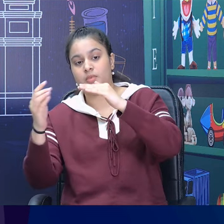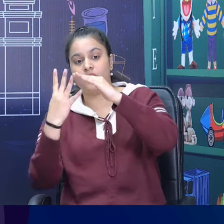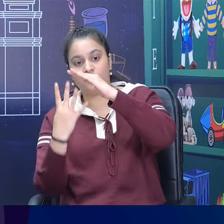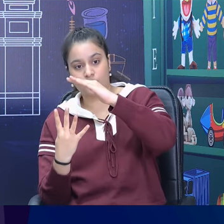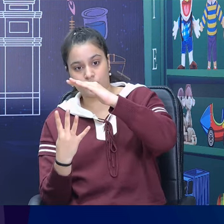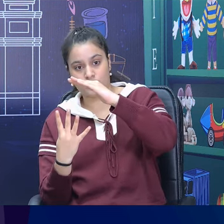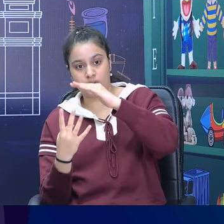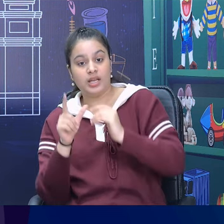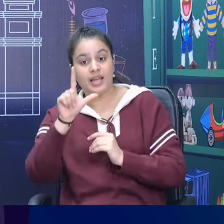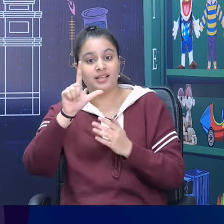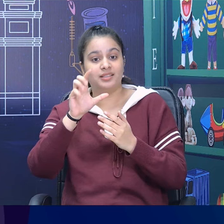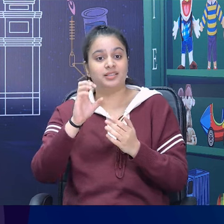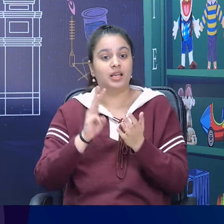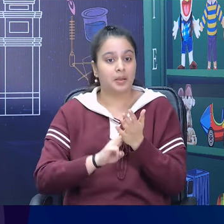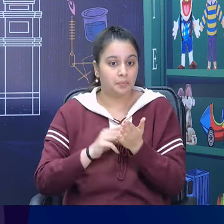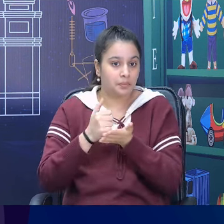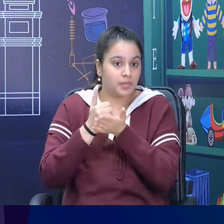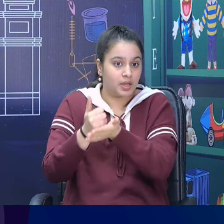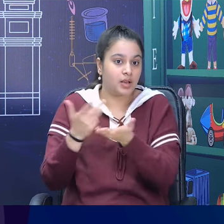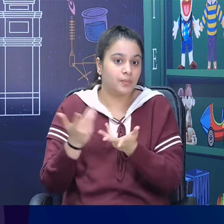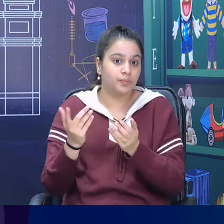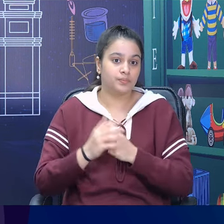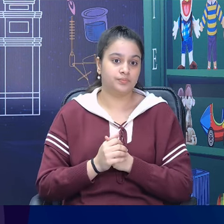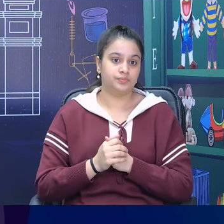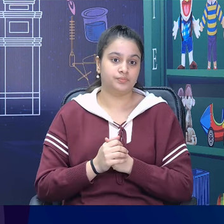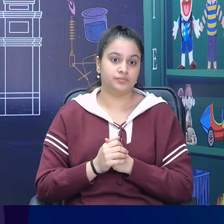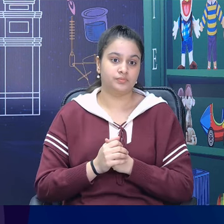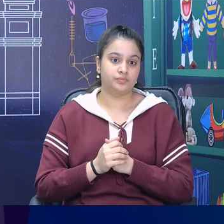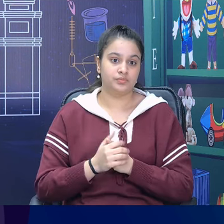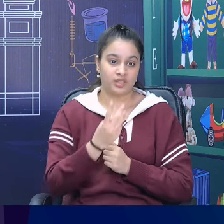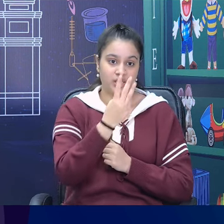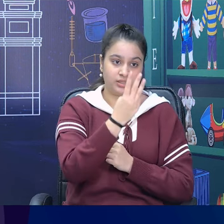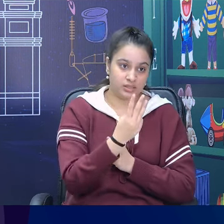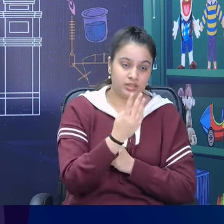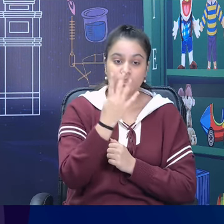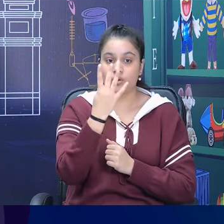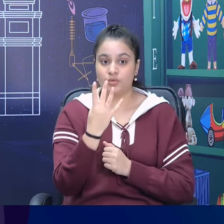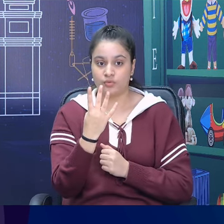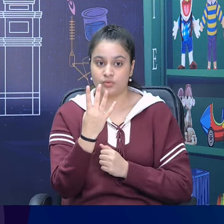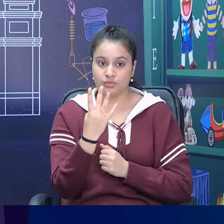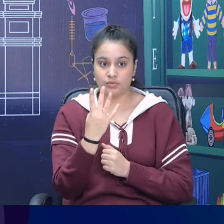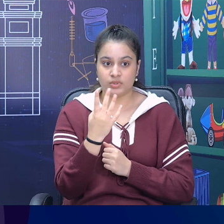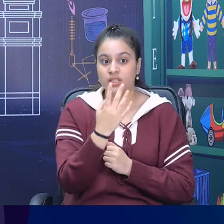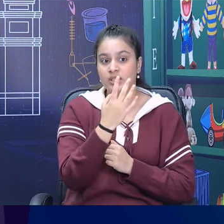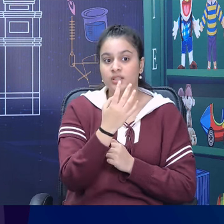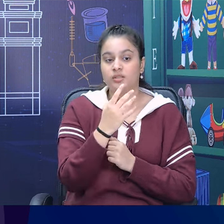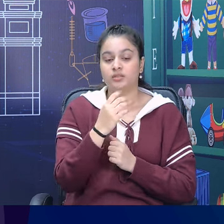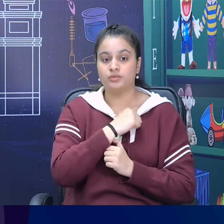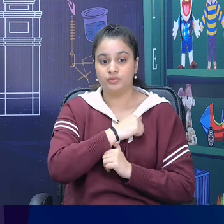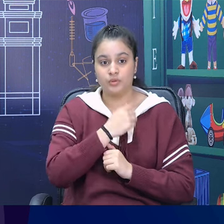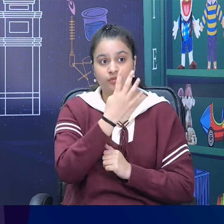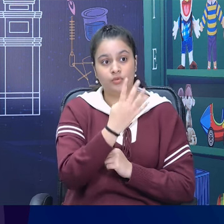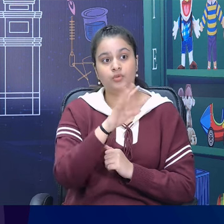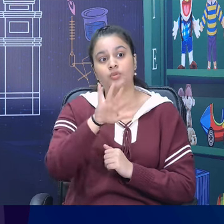एलसीएम की हेल्प से फाइंड आउट करते हैं तो एलसीएम 3 और 4 और 7 जो डिनॉमिनेटर है इसका एलसीएम 28 आता है और इन